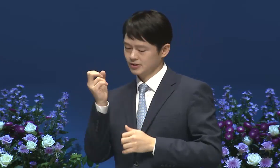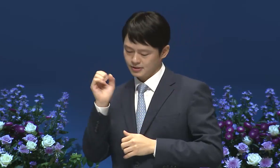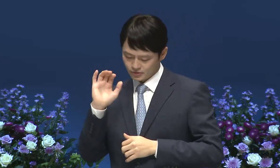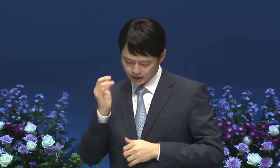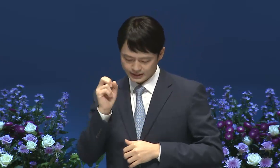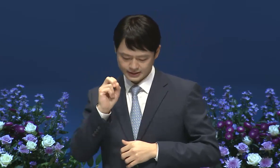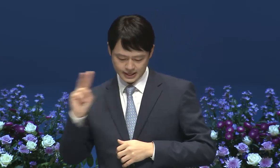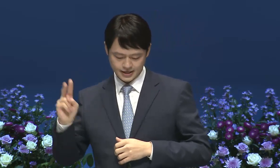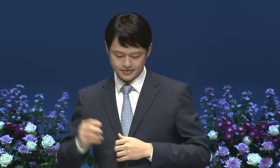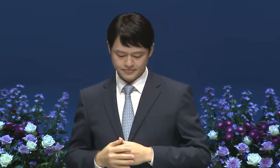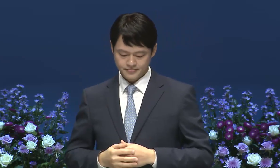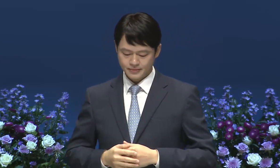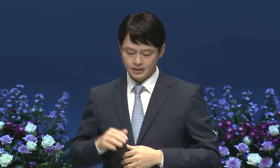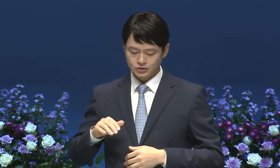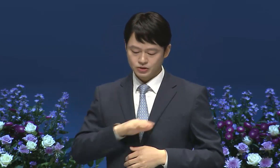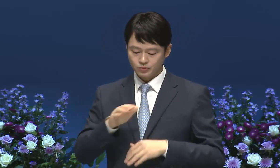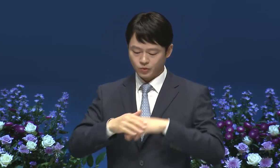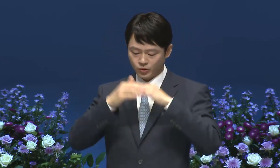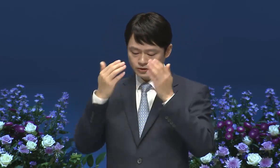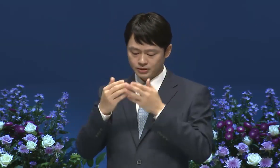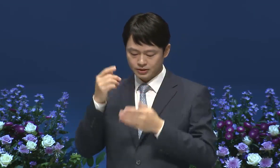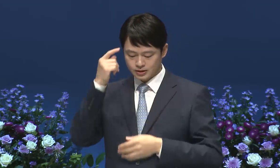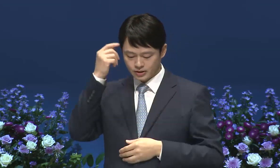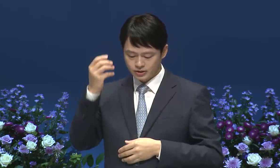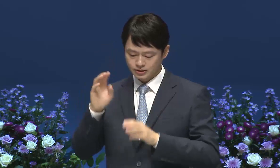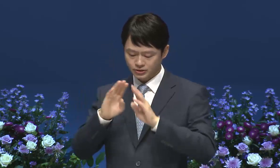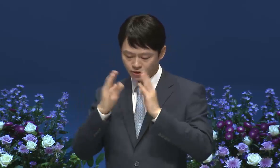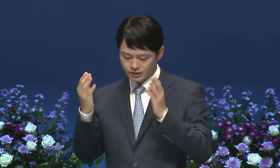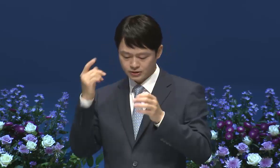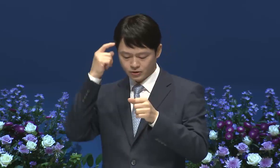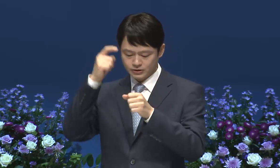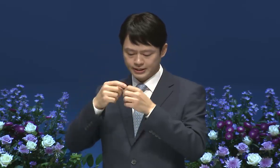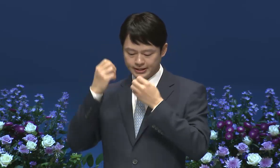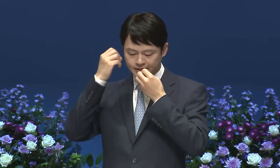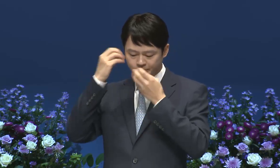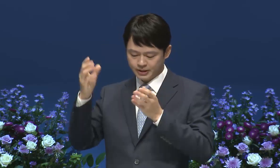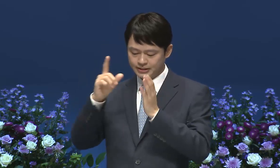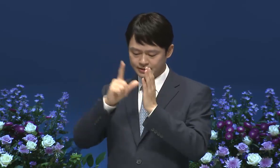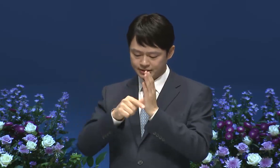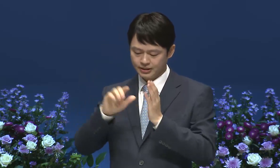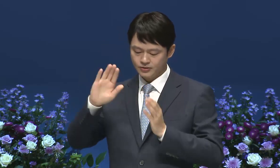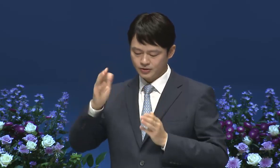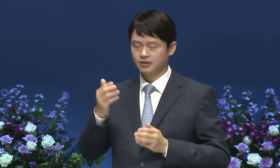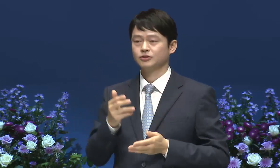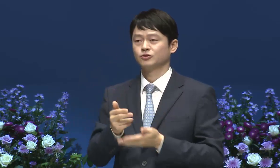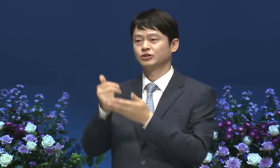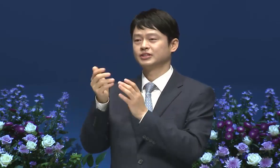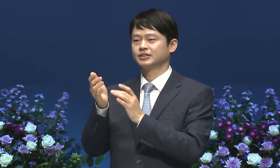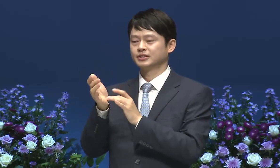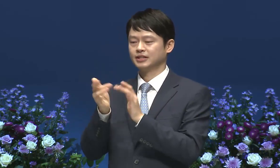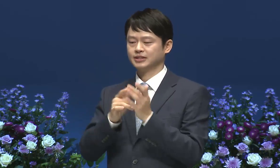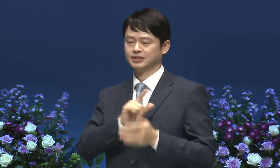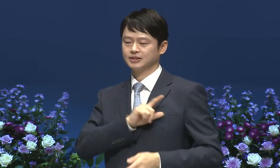우리는 예수 그리스도의 복음을 증거하는 전도자로 현장에 서셔야 합니다. 그리고 그 현장에서